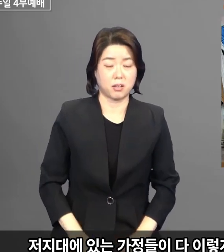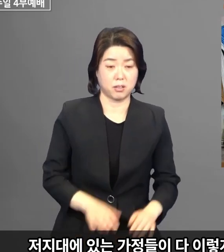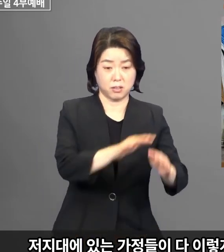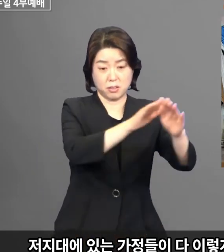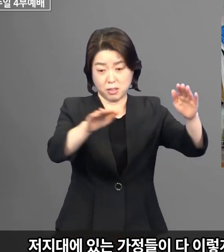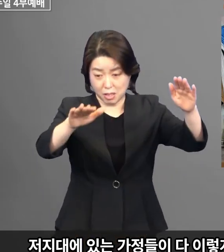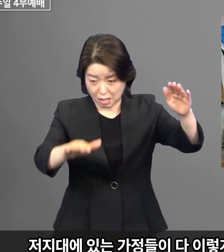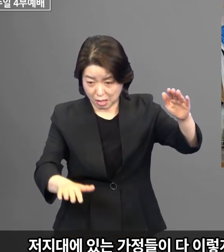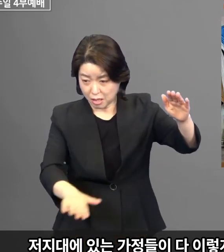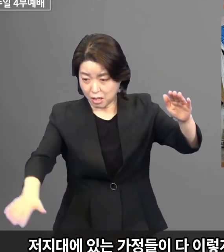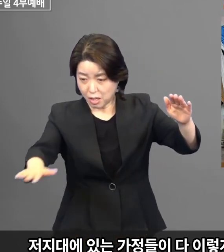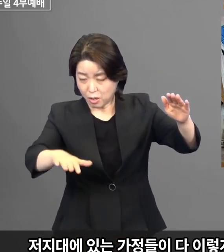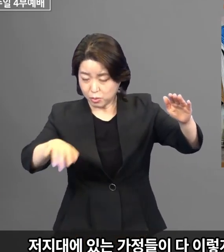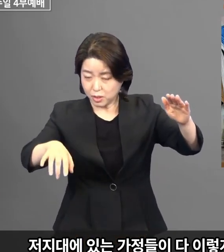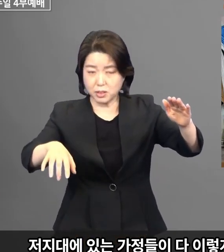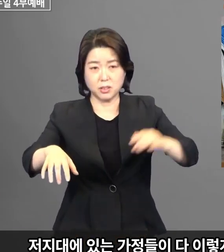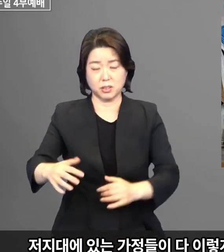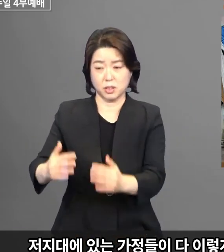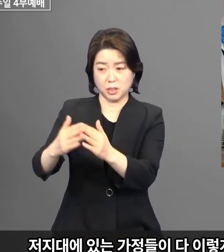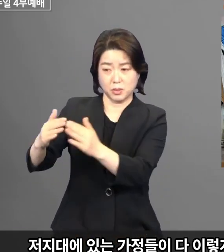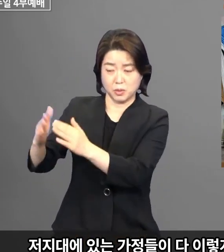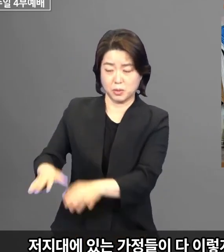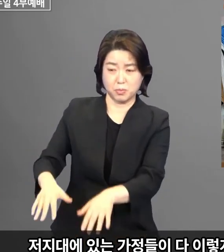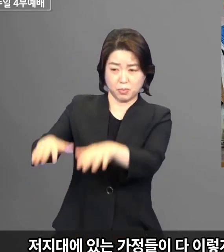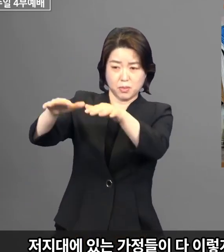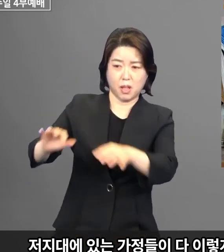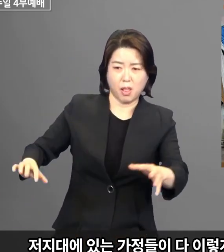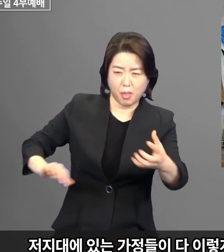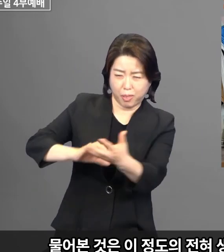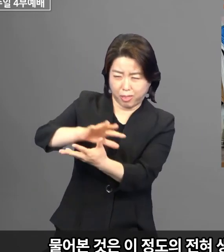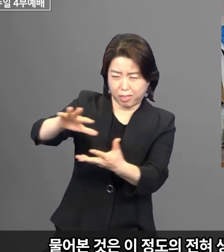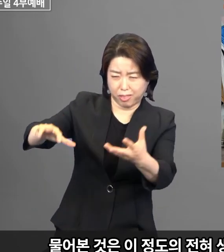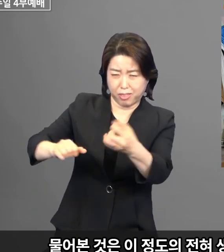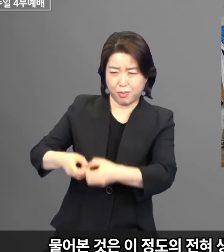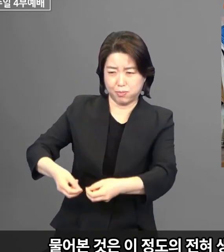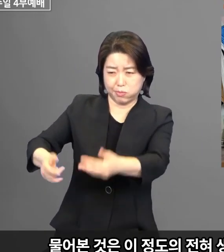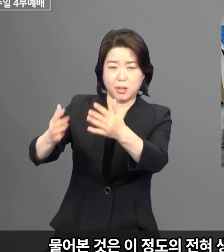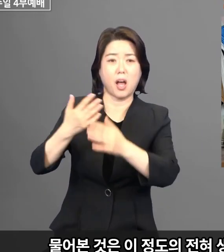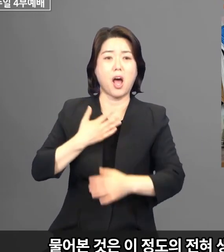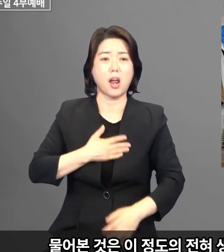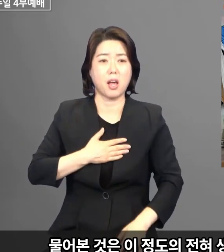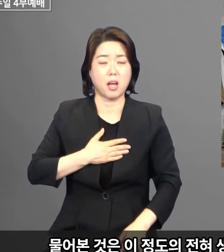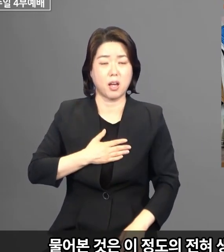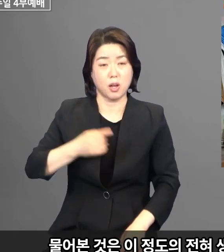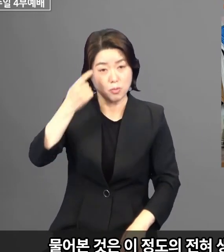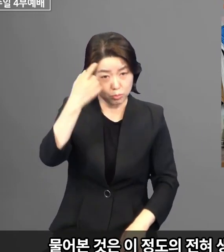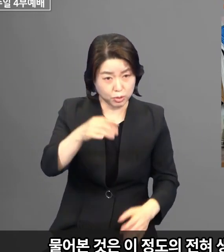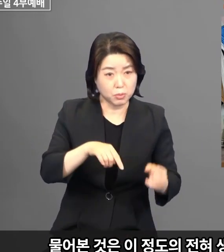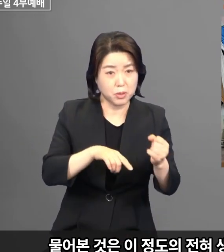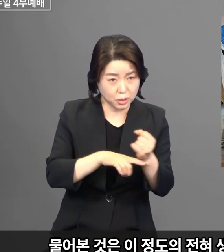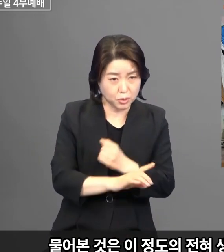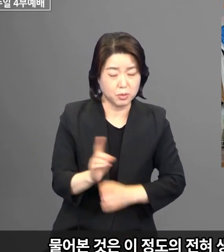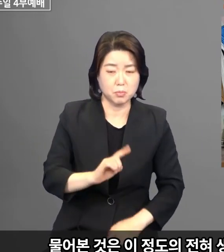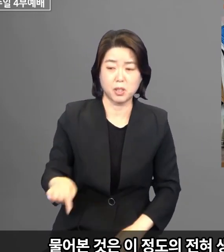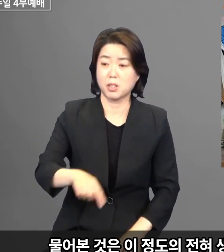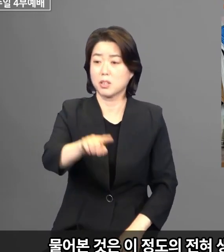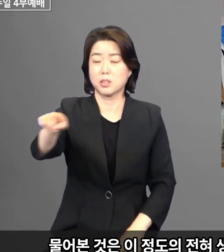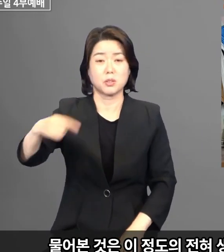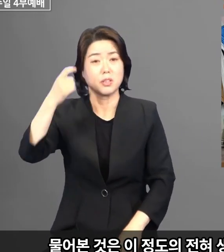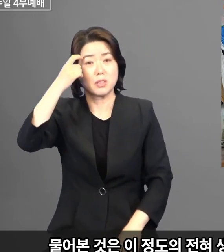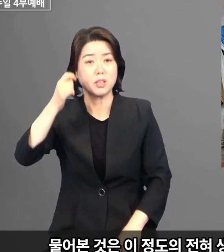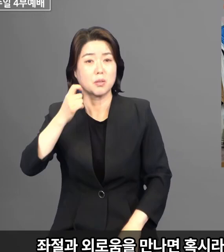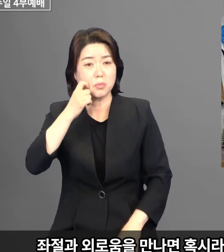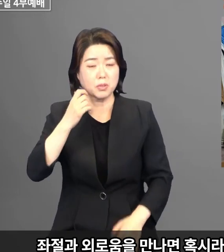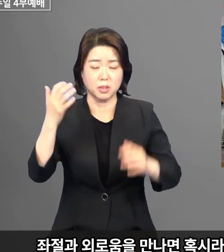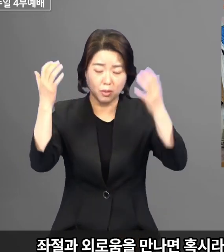있는 가정들이 다 이렇게 흙탕물로 초토화된 거 알았는데, 물어본 것은 이 정도의 전혀 생각하지 못했던